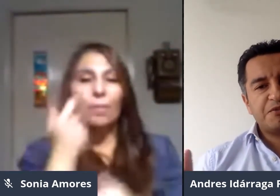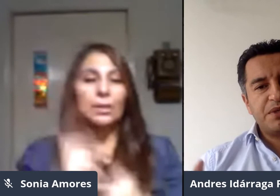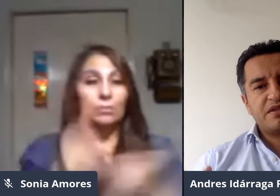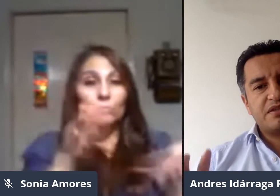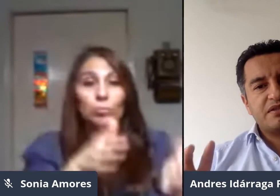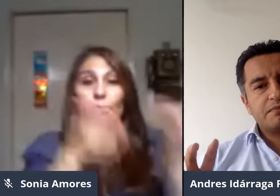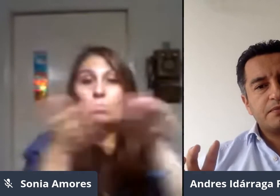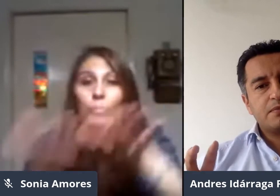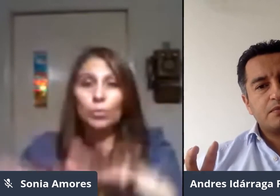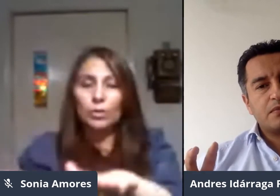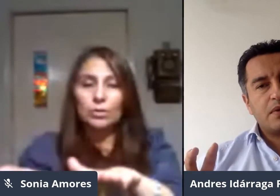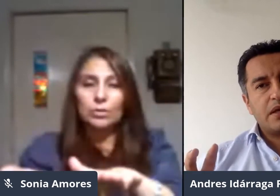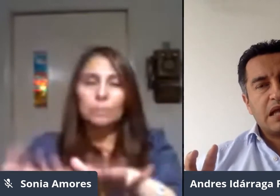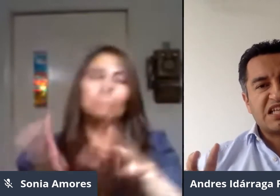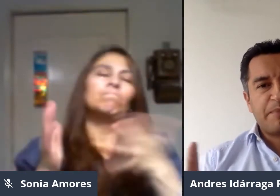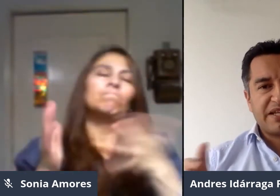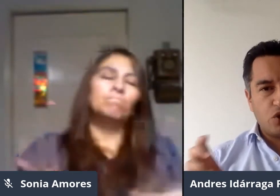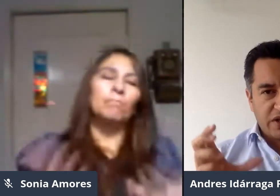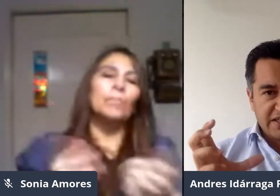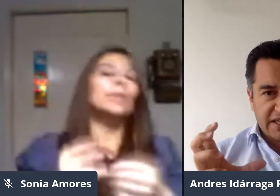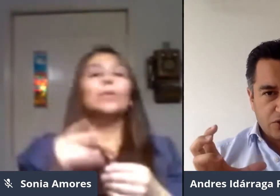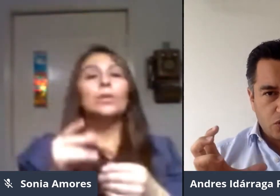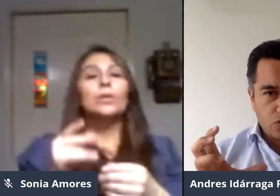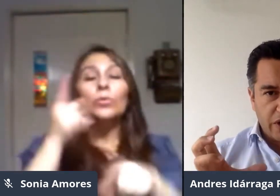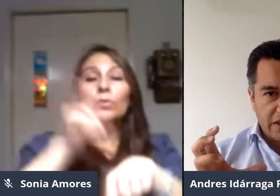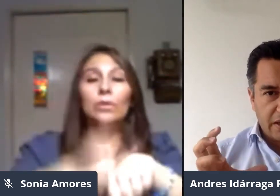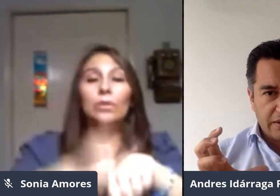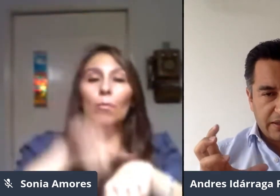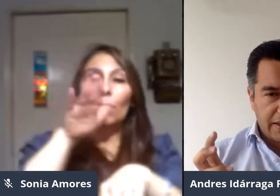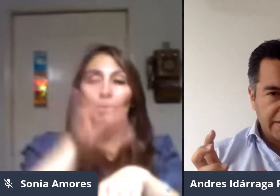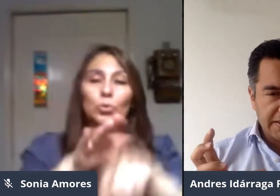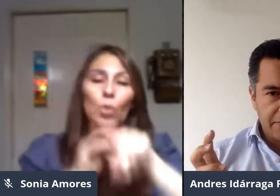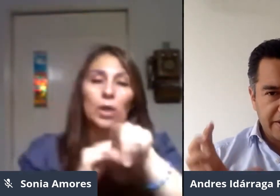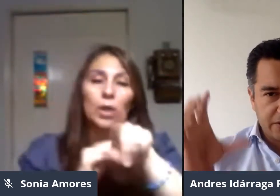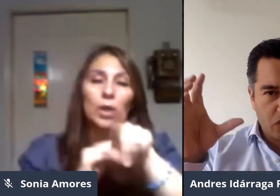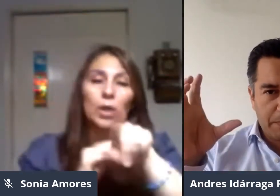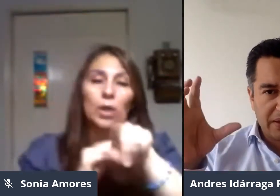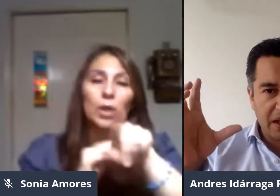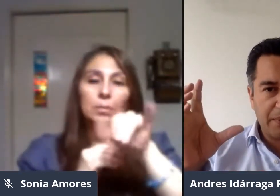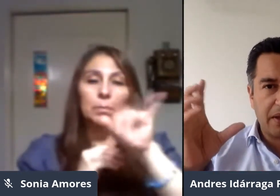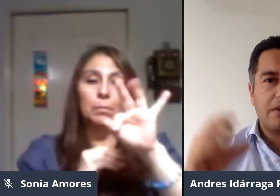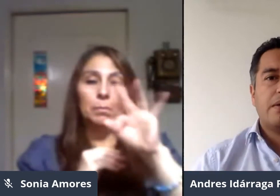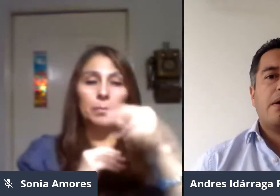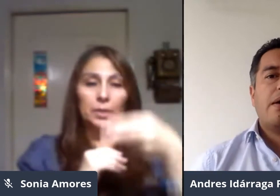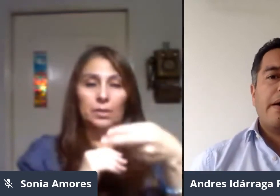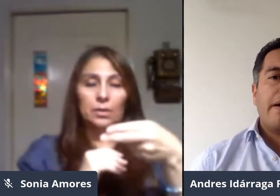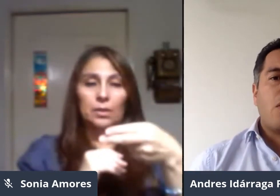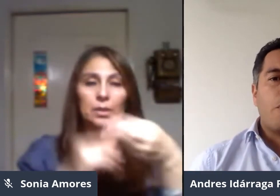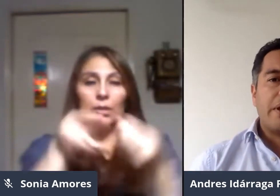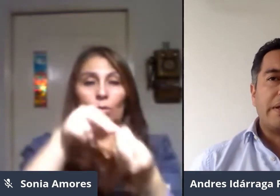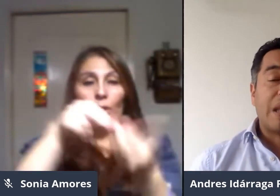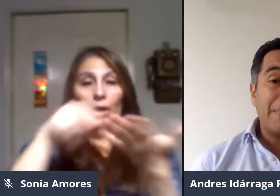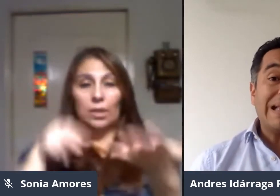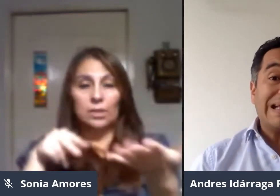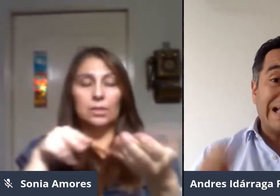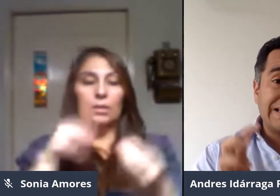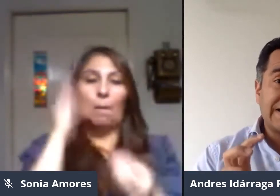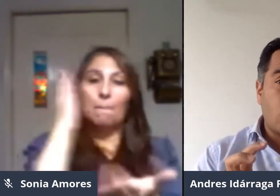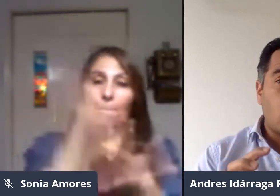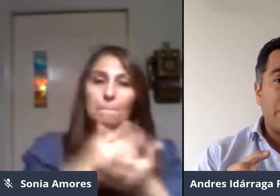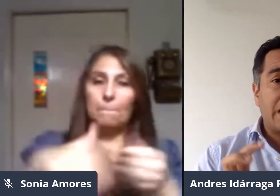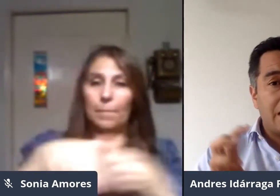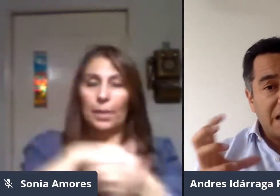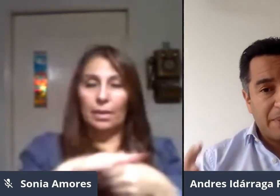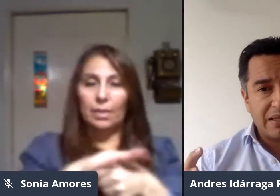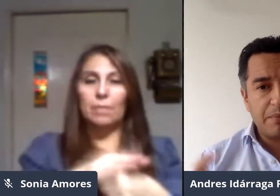bosquejados de Schmitt y la expresión que en este caso nos conecta de crisis civilizatoria y pandemia, y también